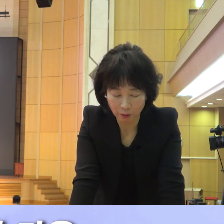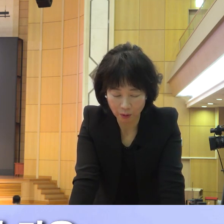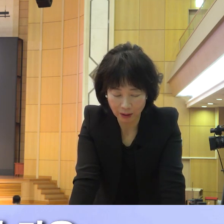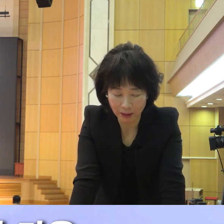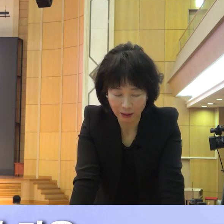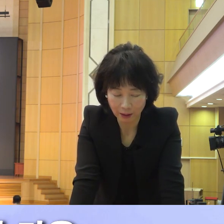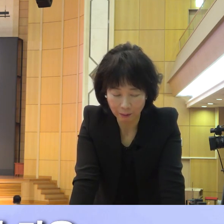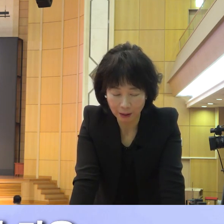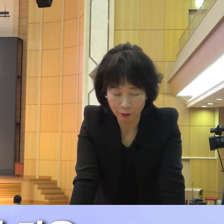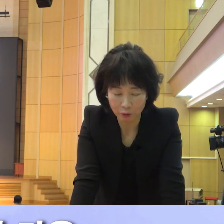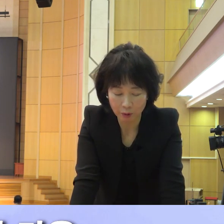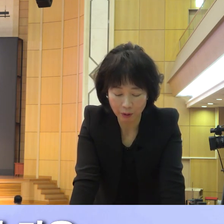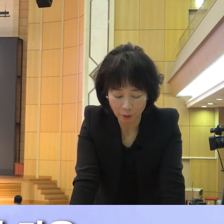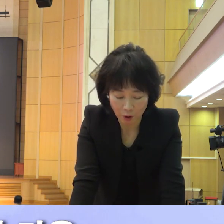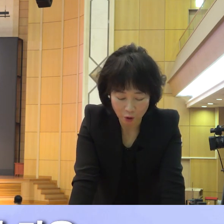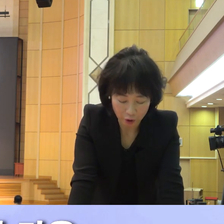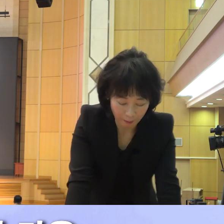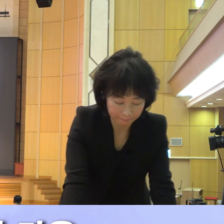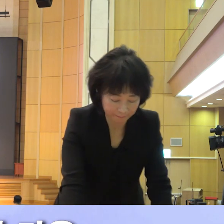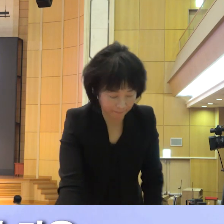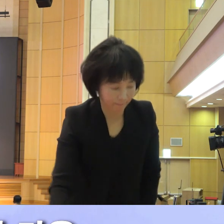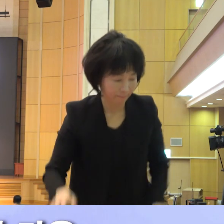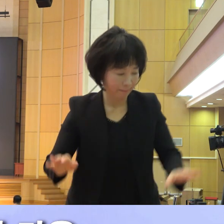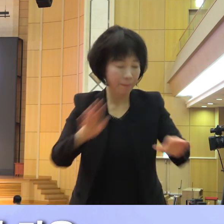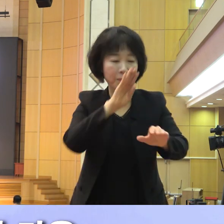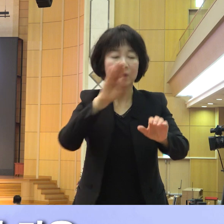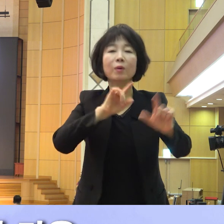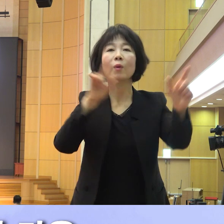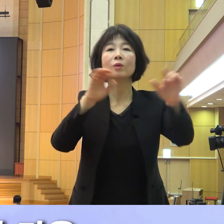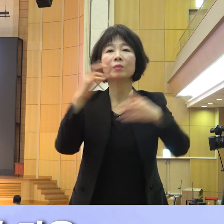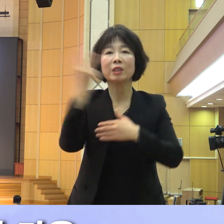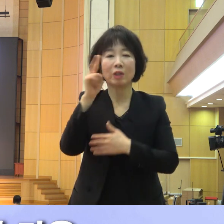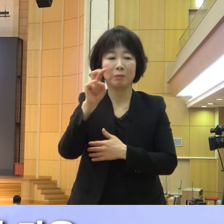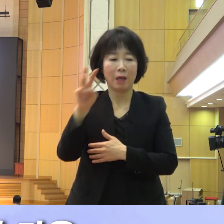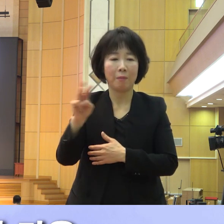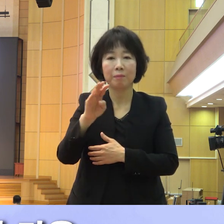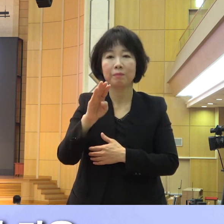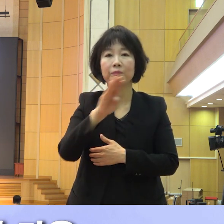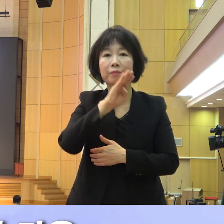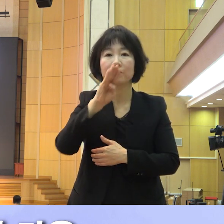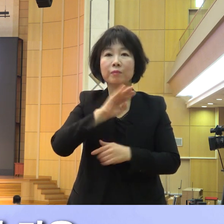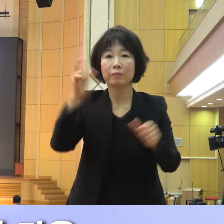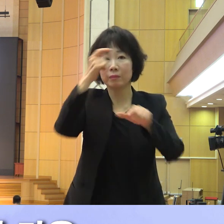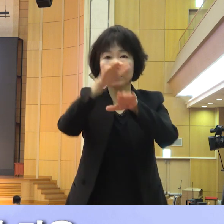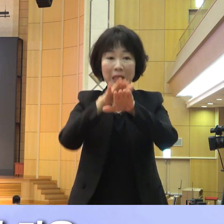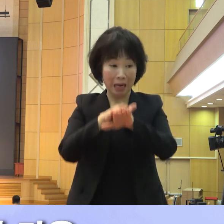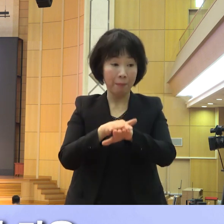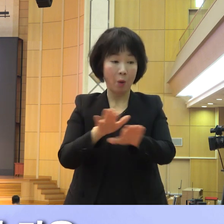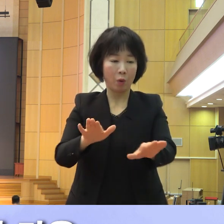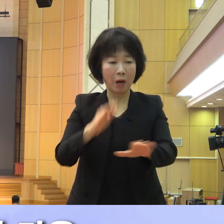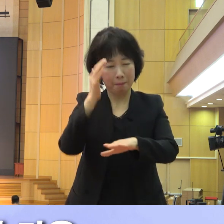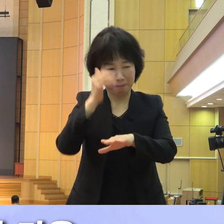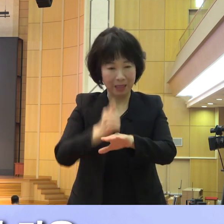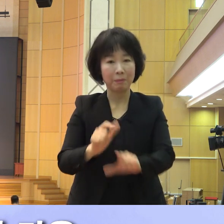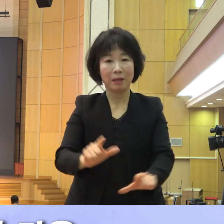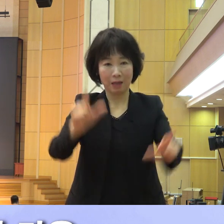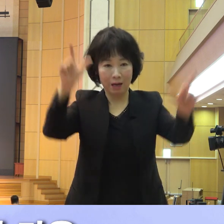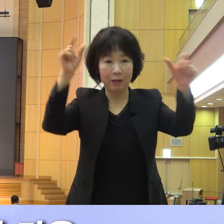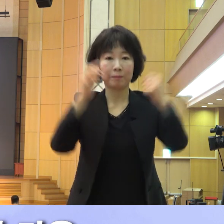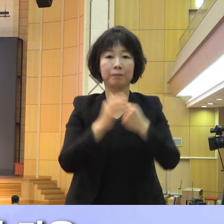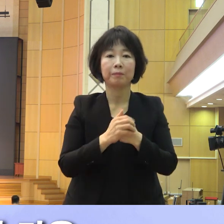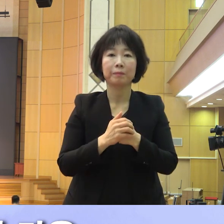2003년도 마지막 주일, 마지막 날 예배를 통해서 이제